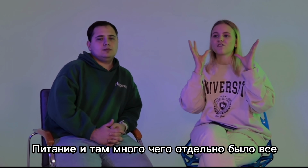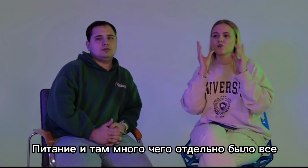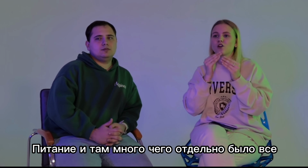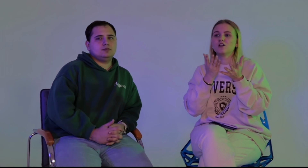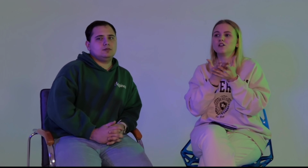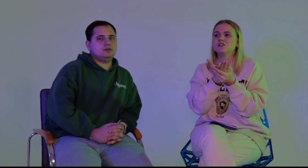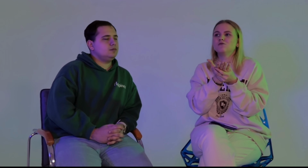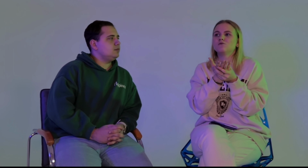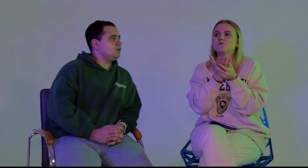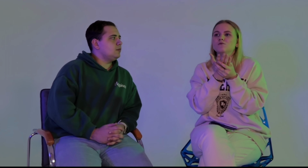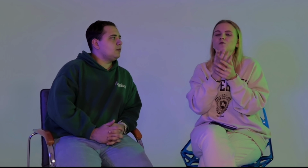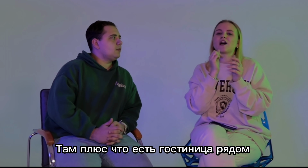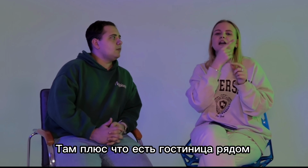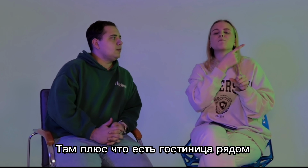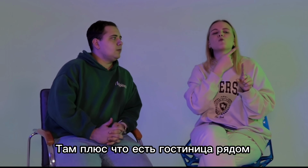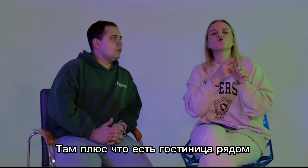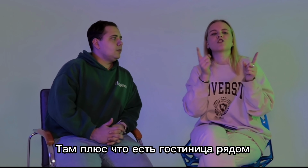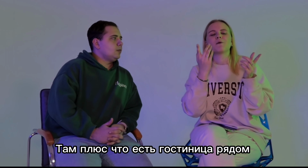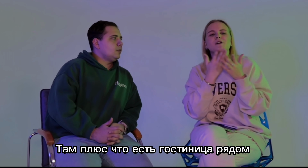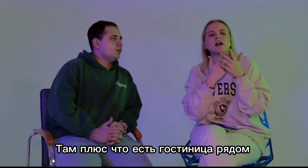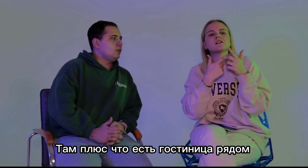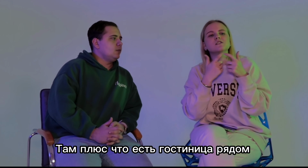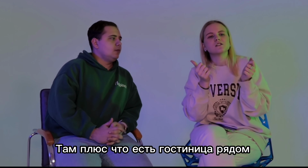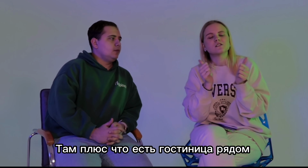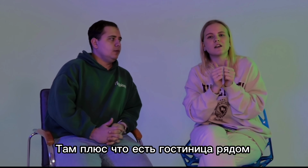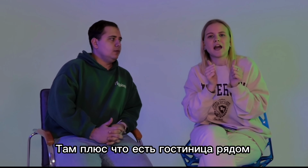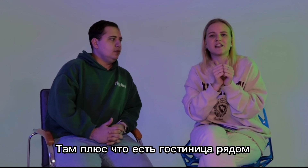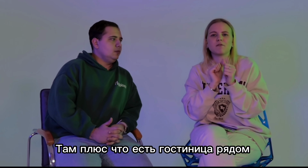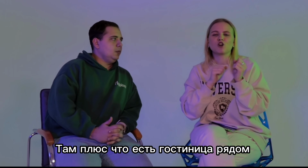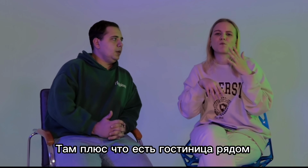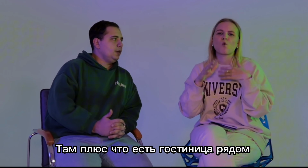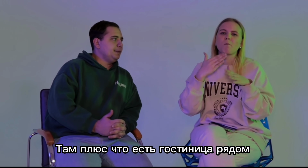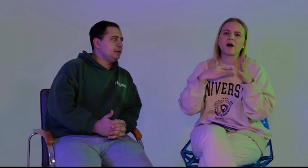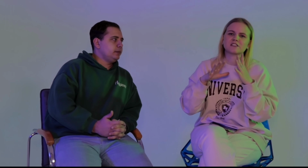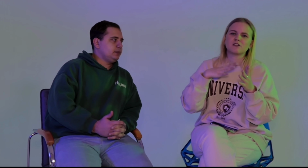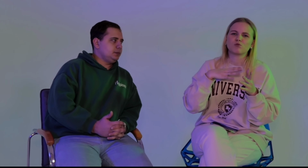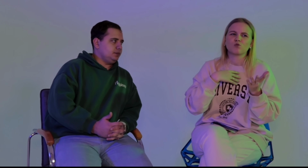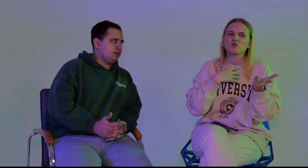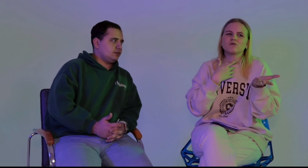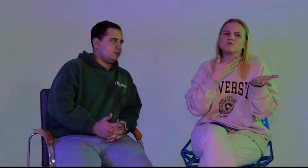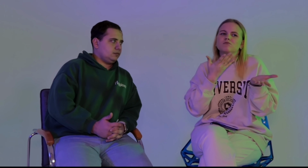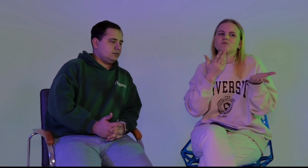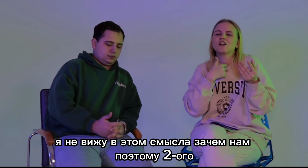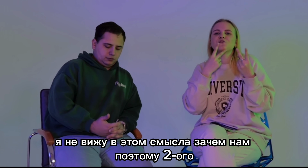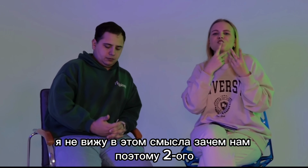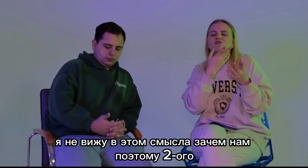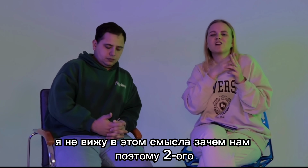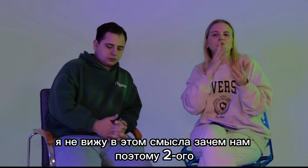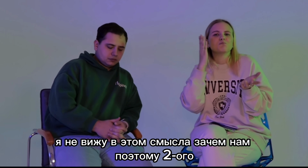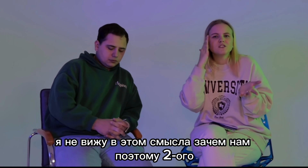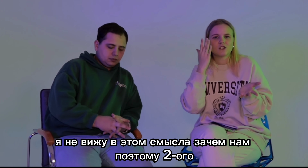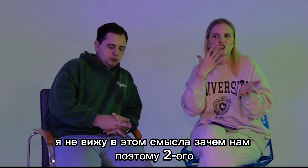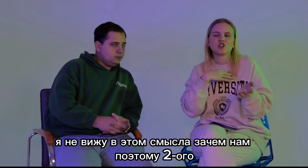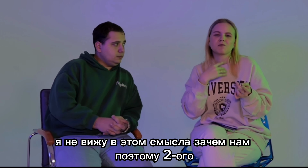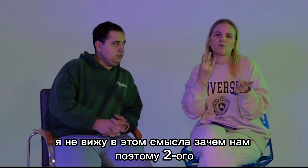все. Да, там блюдо, там есть гостиниц рядом, можно покупать такого, но я не вижу в этом смысла, зачем нам